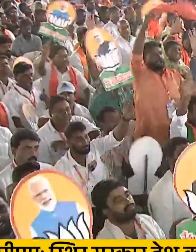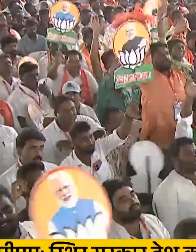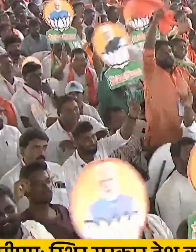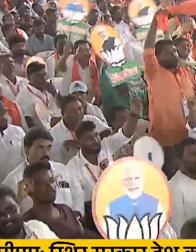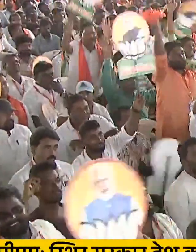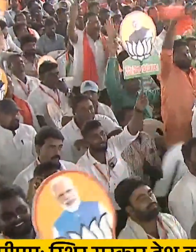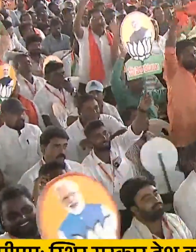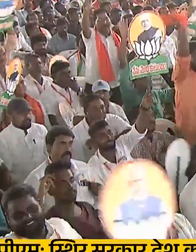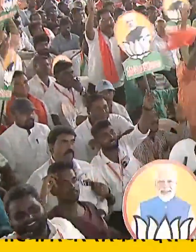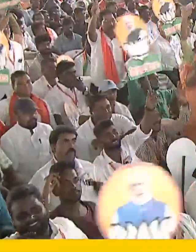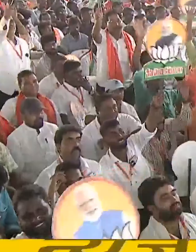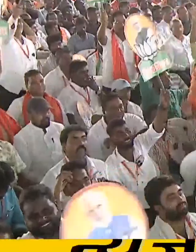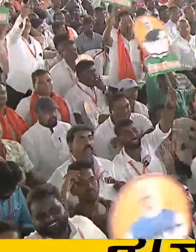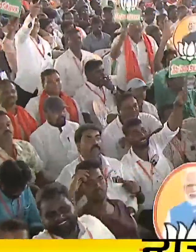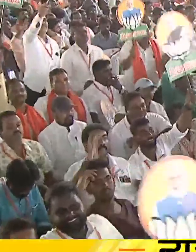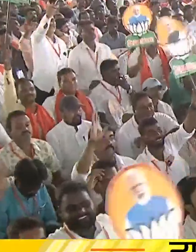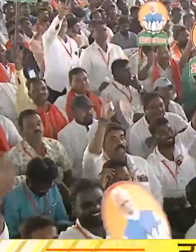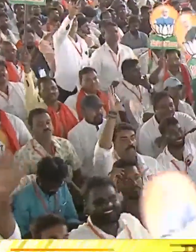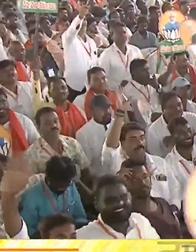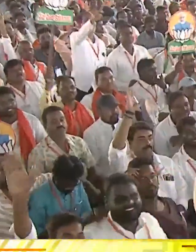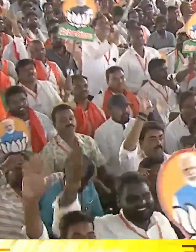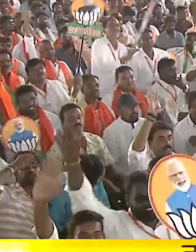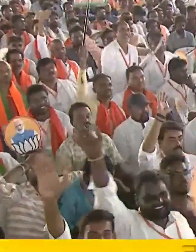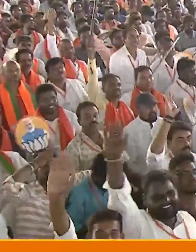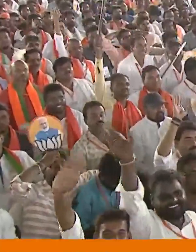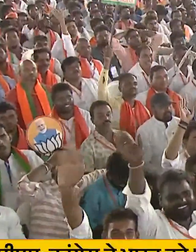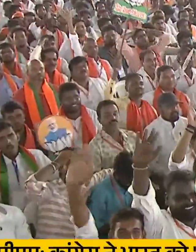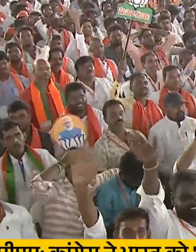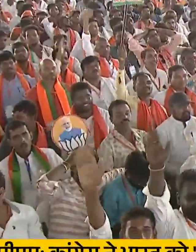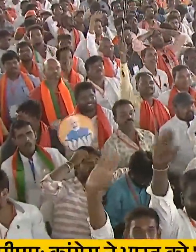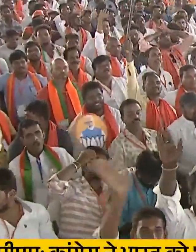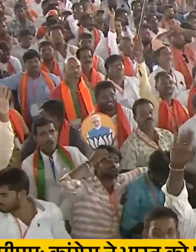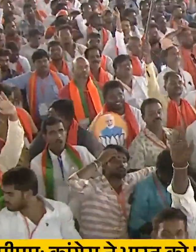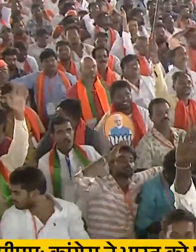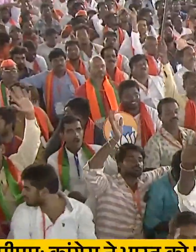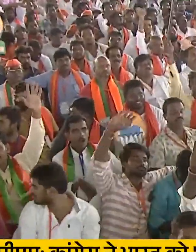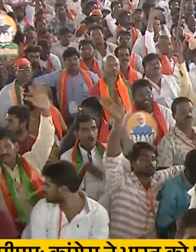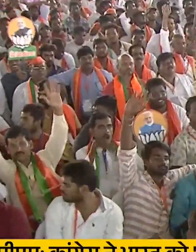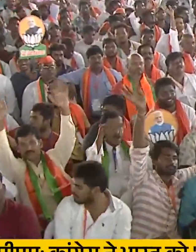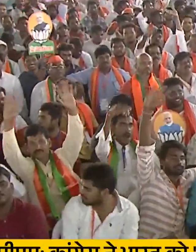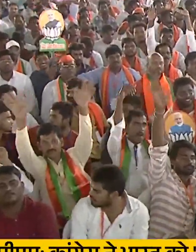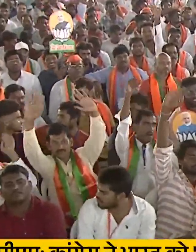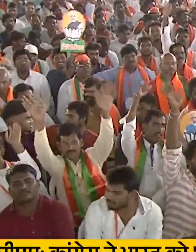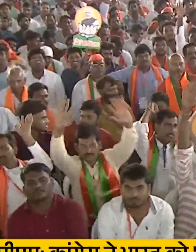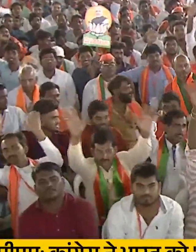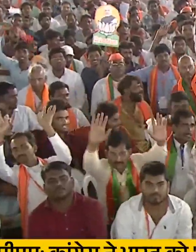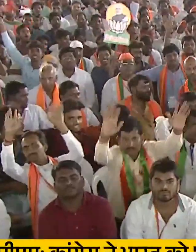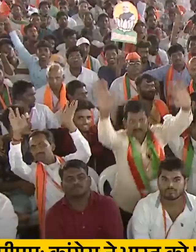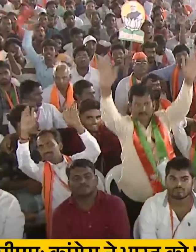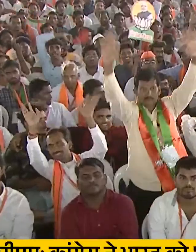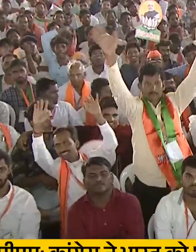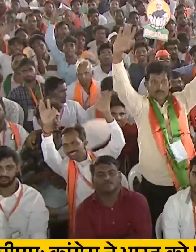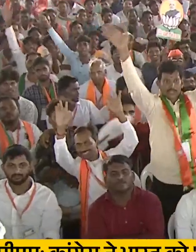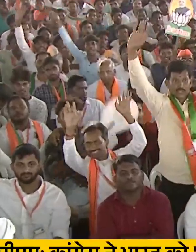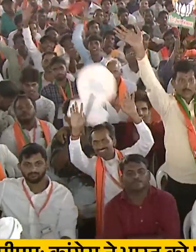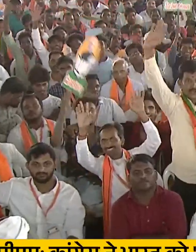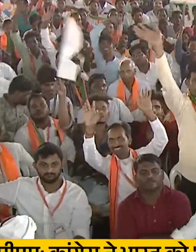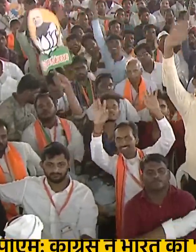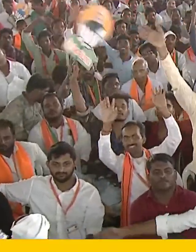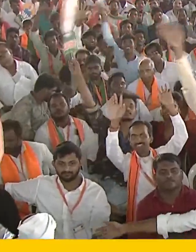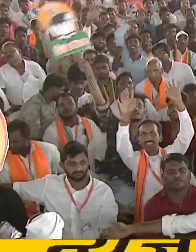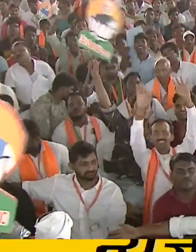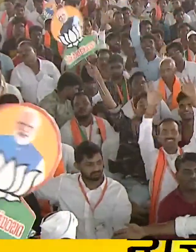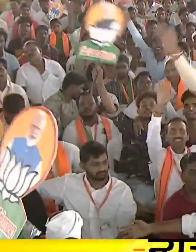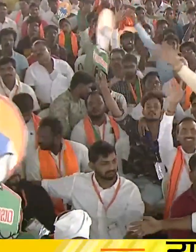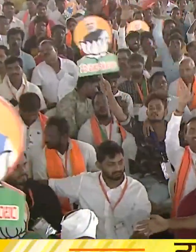ఆ రకంగా అలయన్స్ లో కొనసాగుతూ ఉంటే మరి కాంగ్రెస్ పార్టీ ఏ రకంగా ఆ మద్యం కుంభకోణంలో ఉన్నటువంటి ఆ ఢిల్లీ